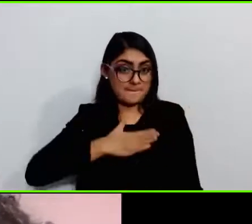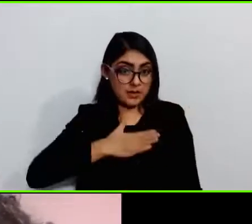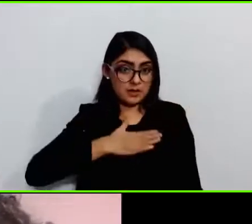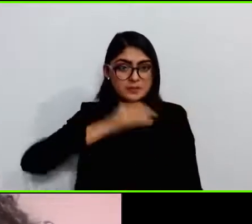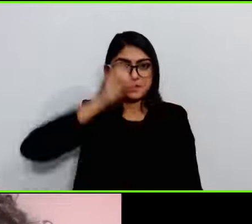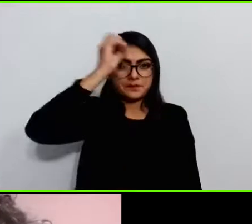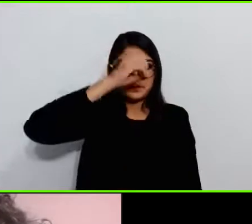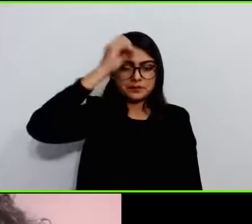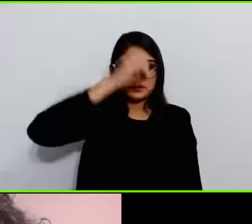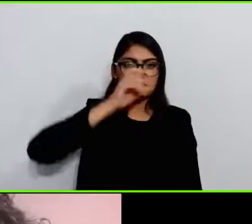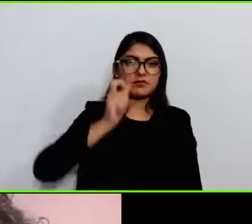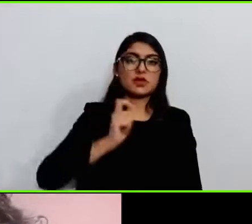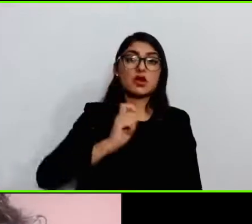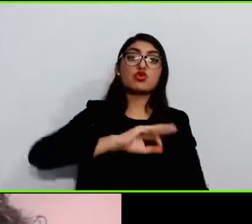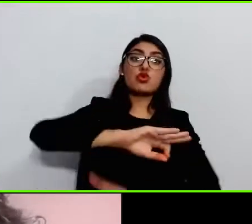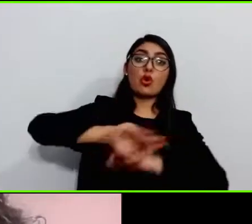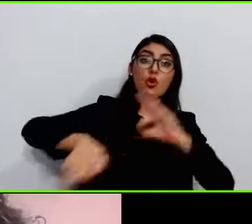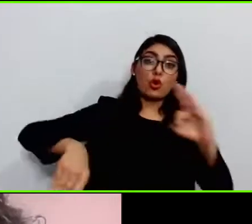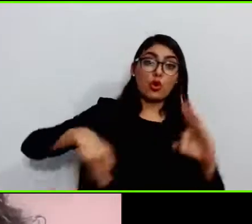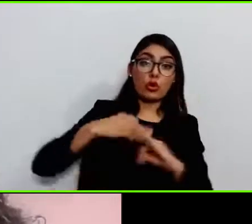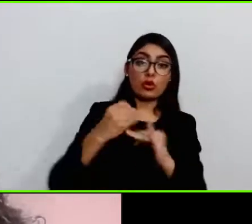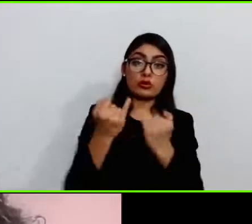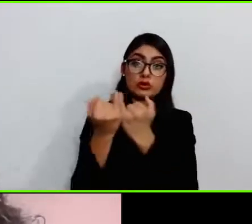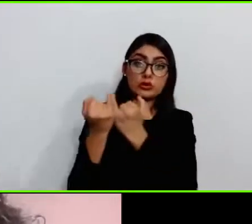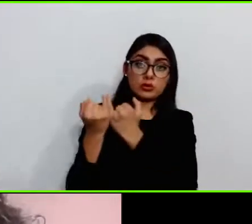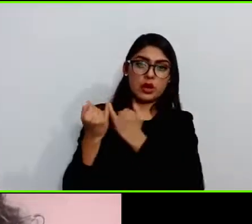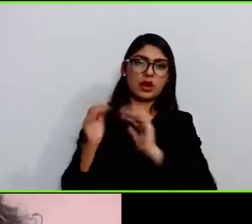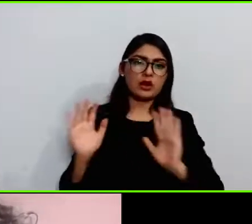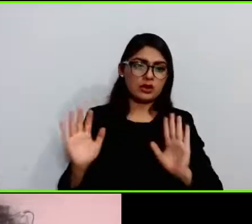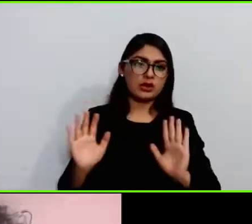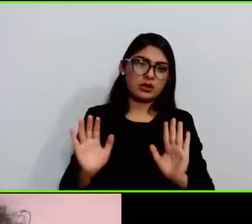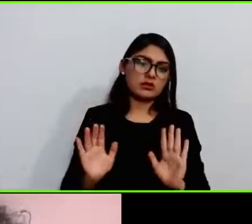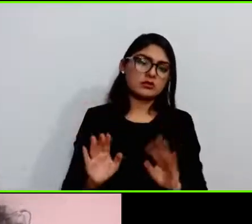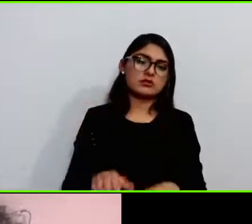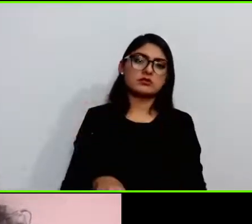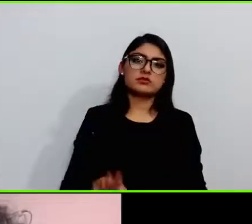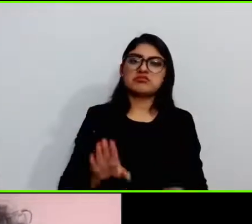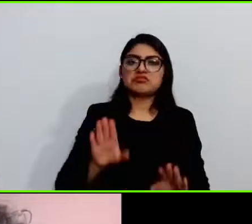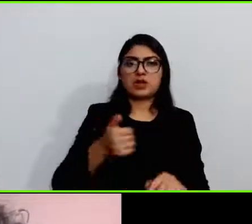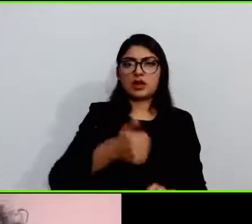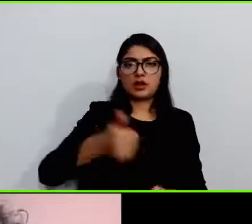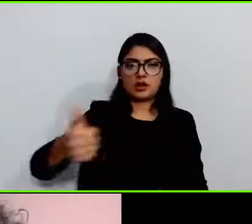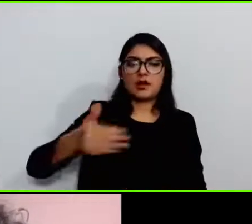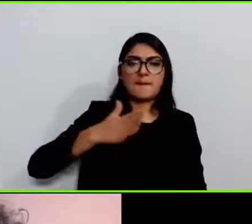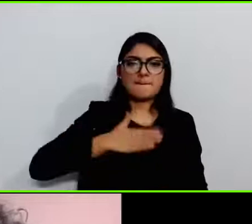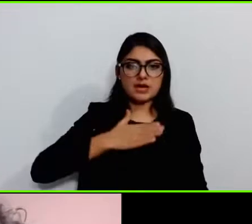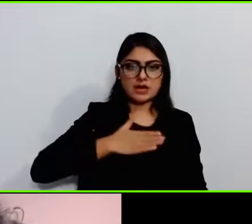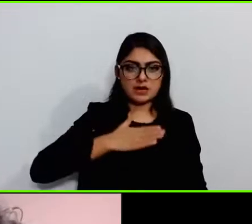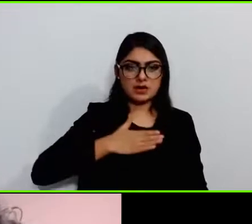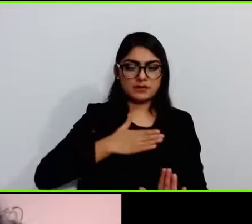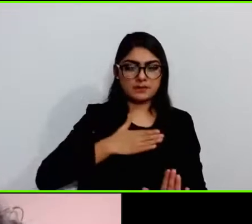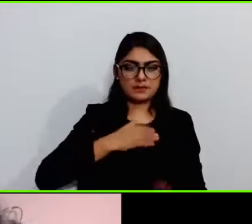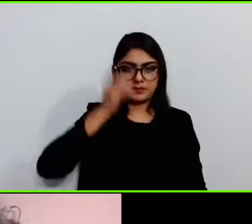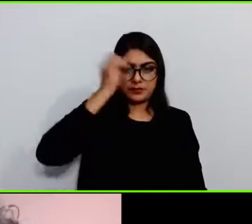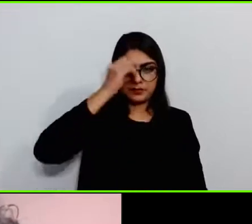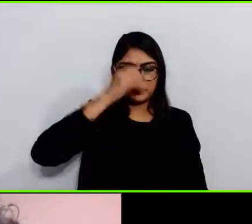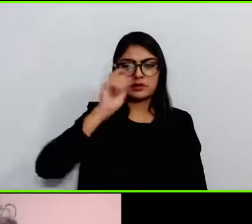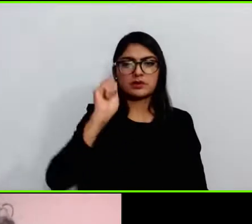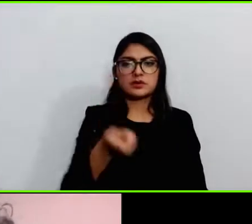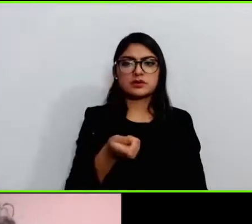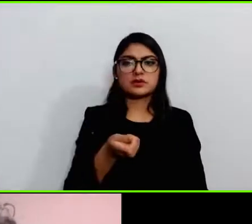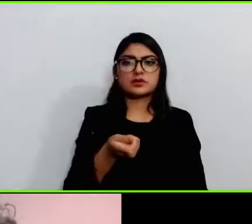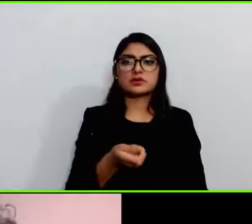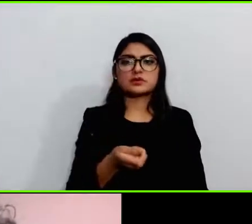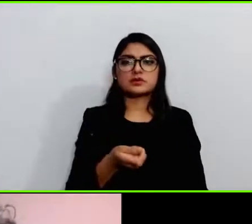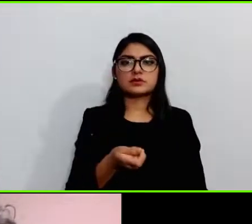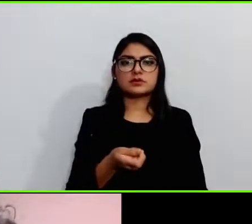hablar por los retos que han enfrentado las juezas y jueces. Yo creo, mi percepción es que, por un lado, es